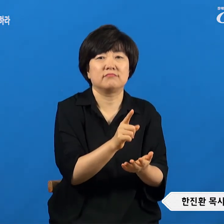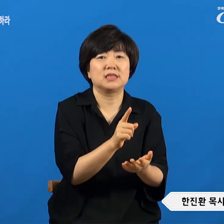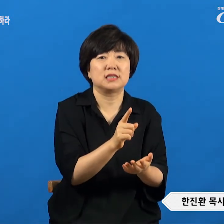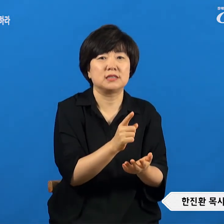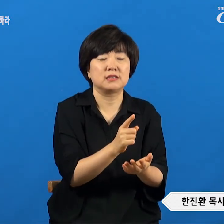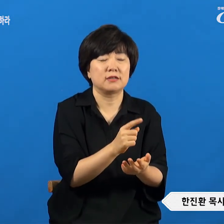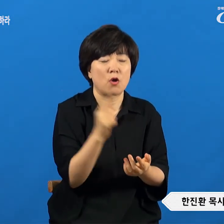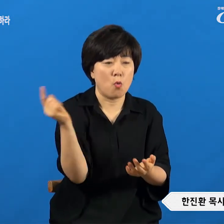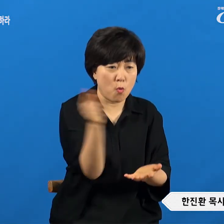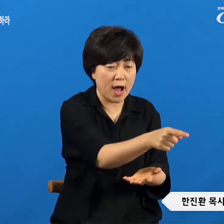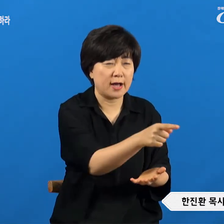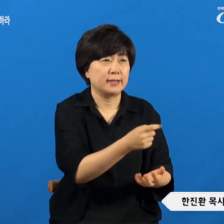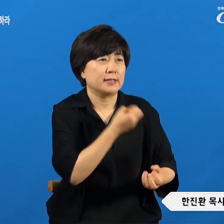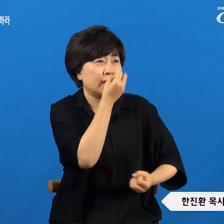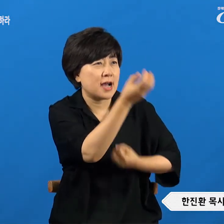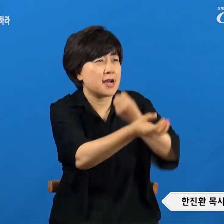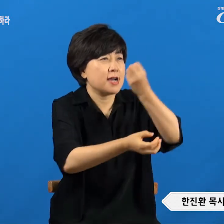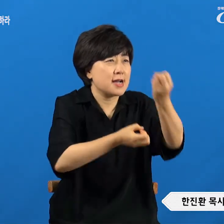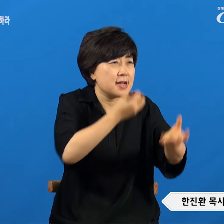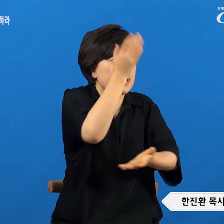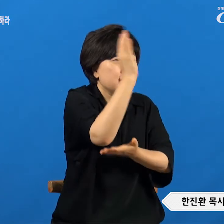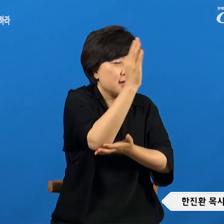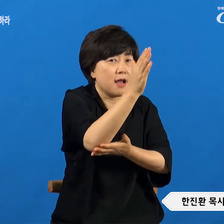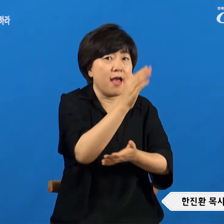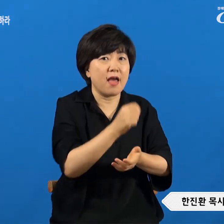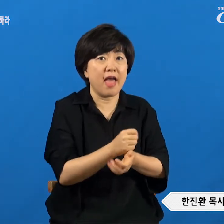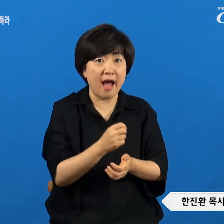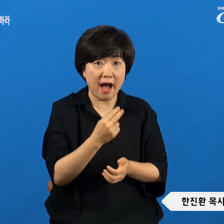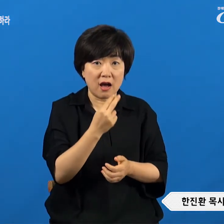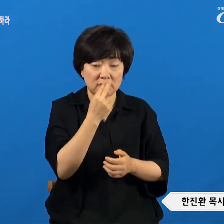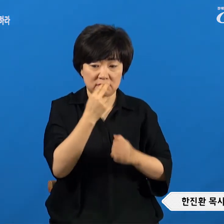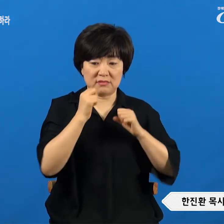하십시오. 그래야 집사님이 삽니다.